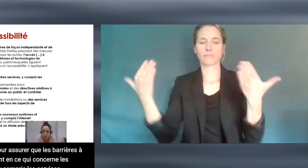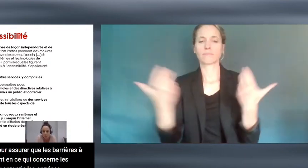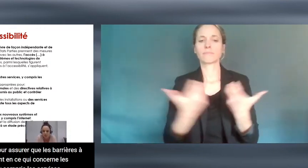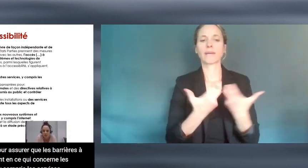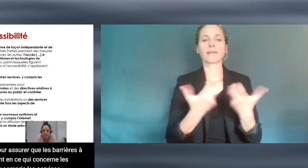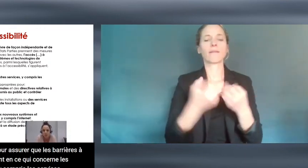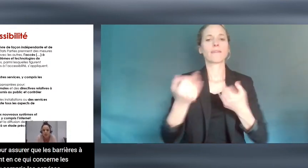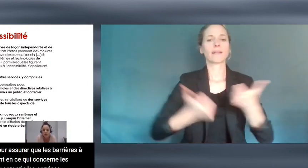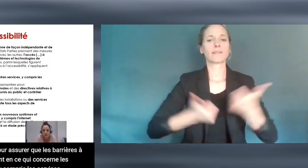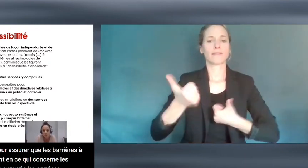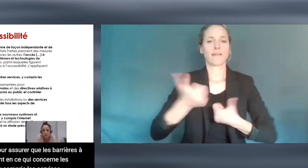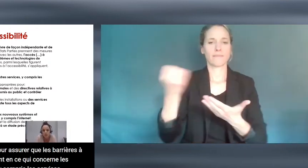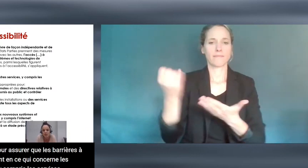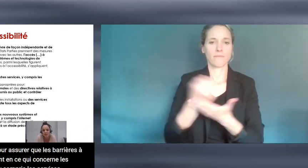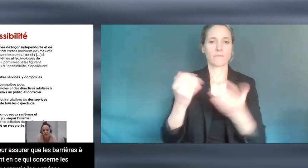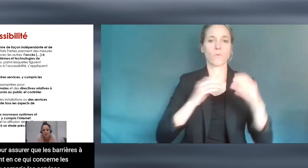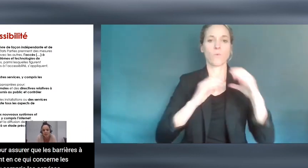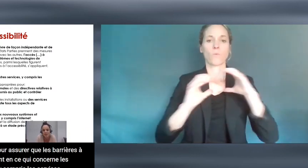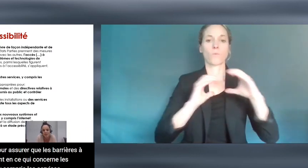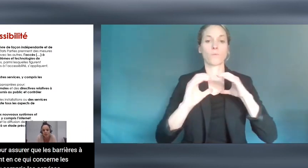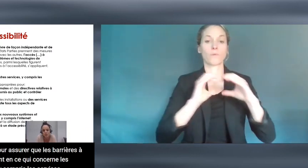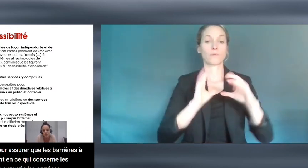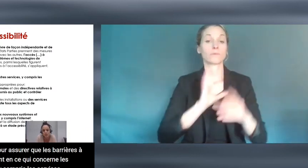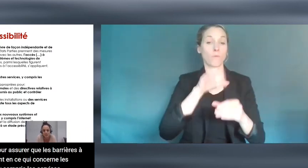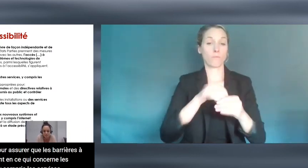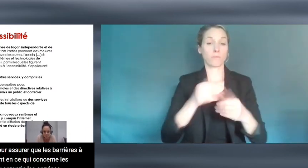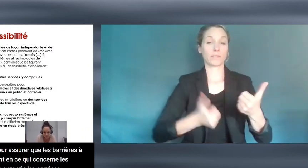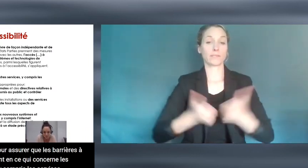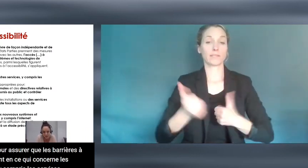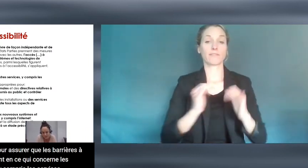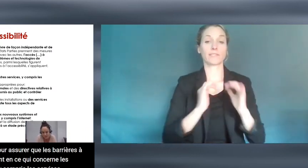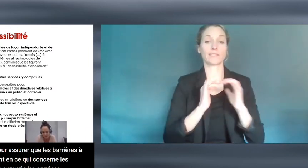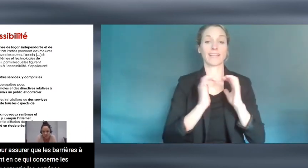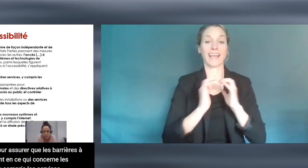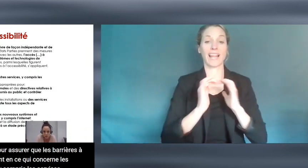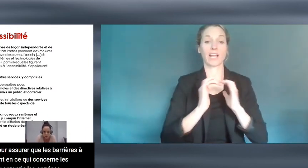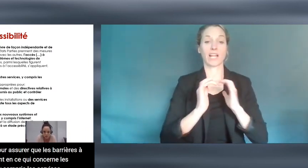de communication, y compris les services électroniques